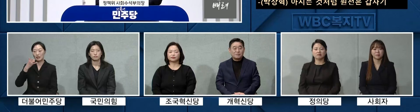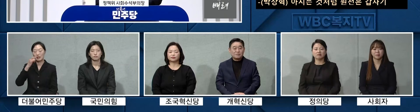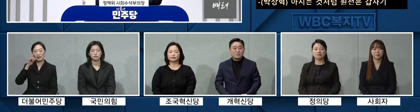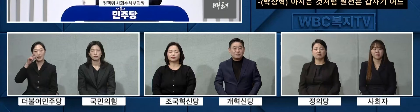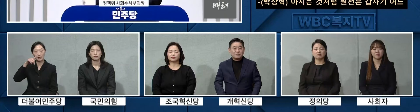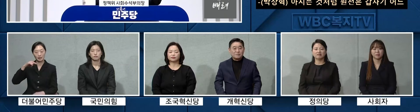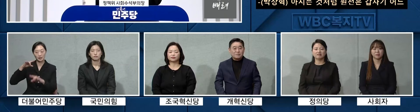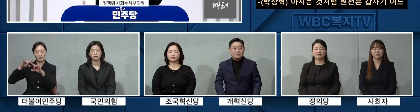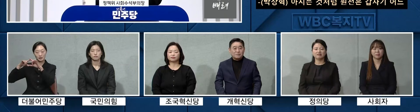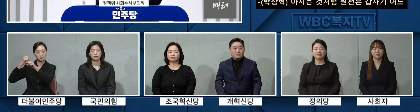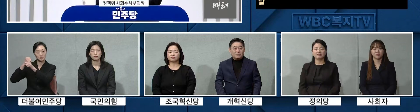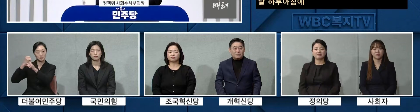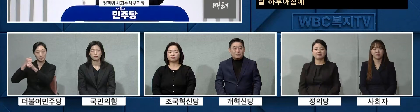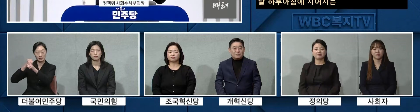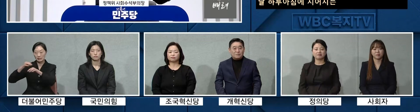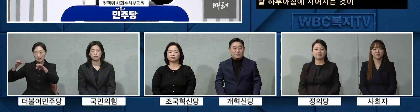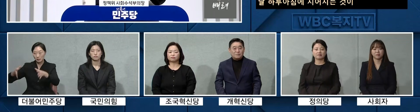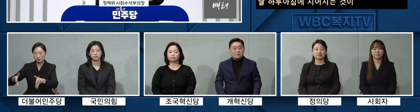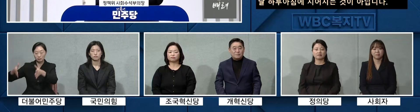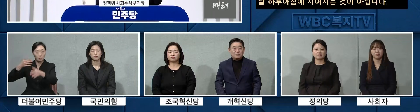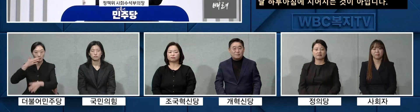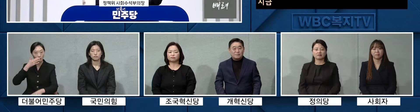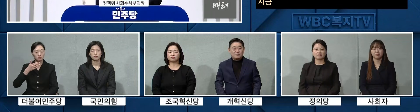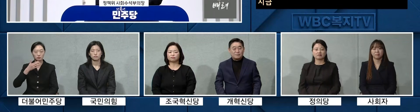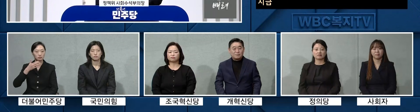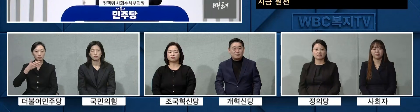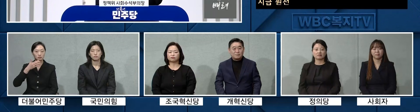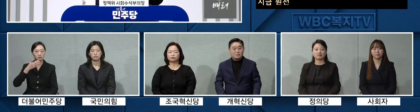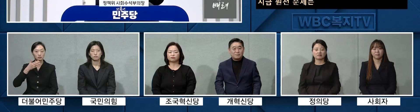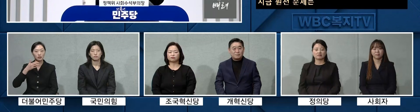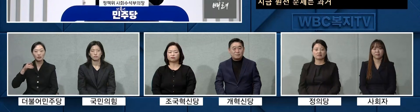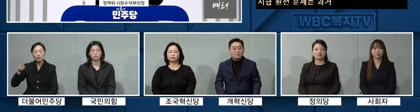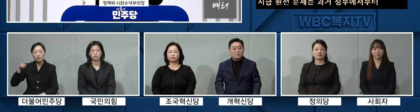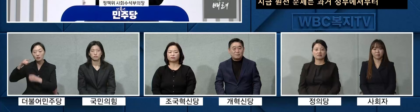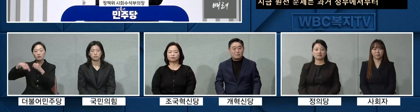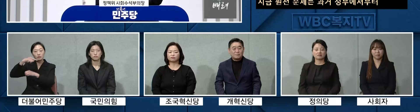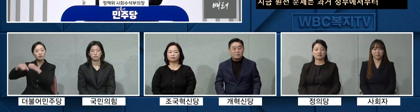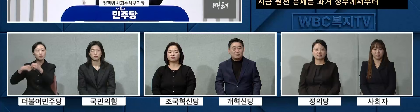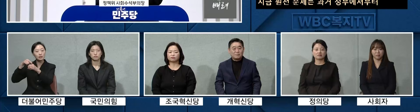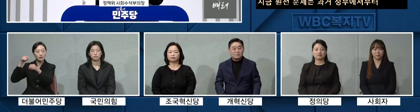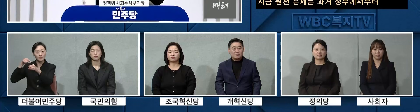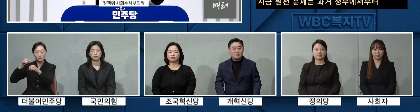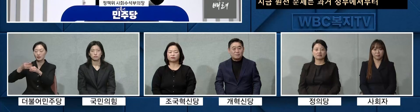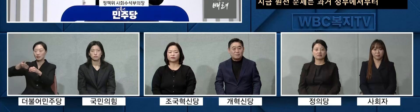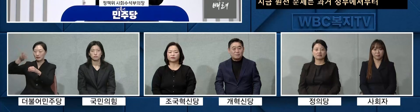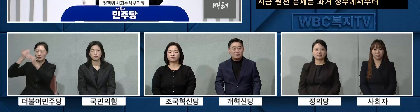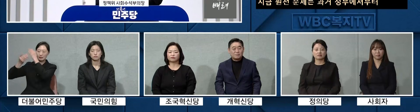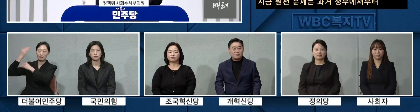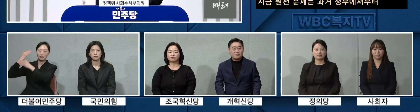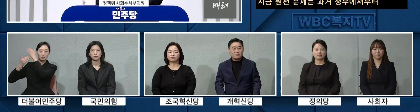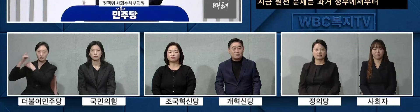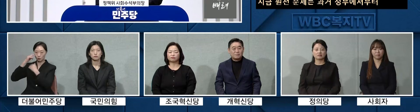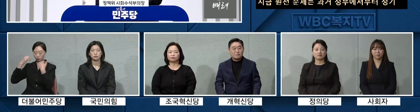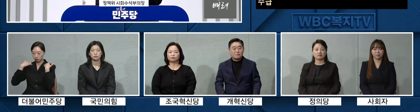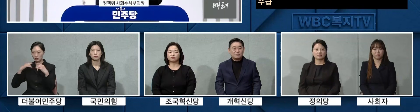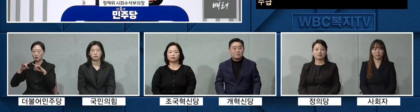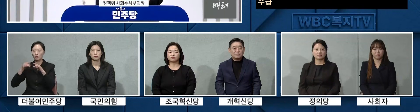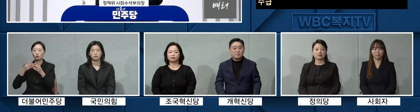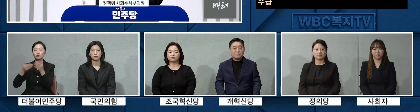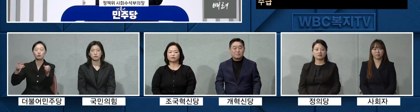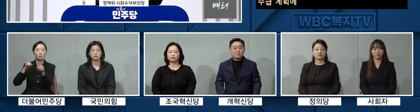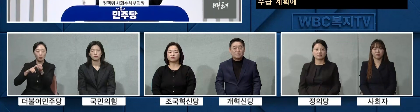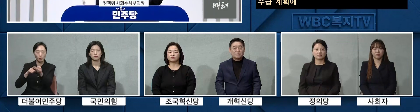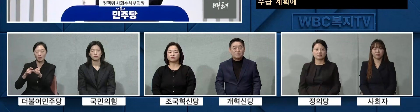것이 아닙니다. 지금 원전 문제는 과거 정부에서부터 전기 수급 계획에 따라서 계획을 지어놓은 것들을 하고